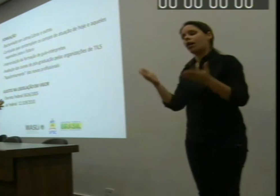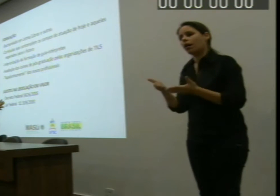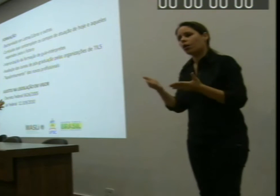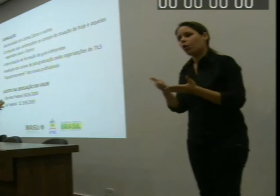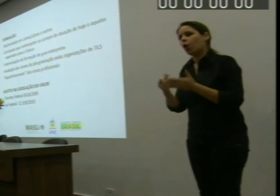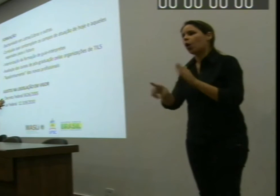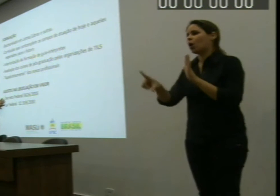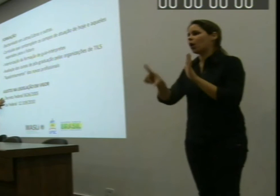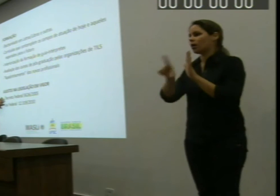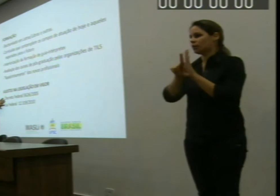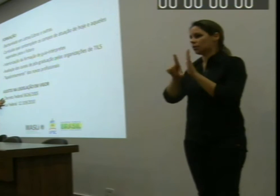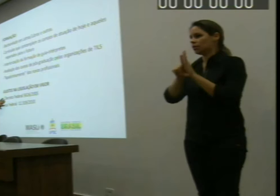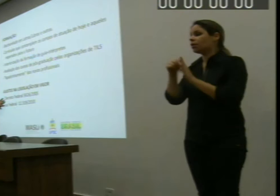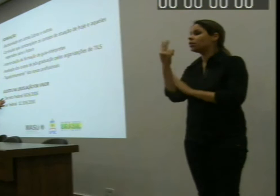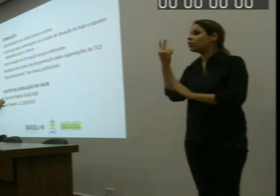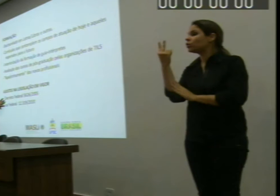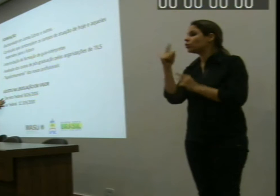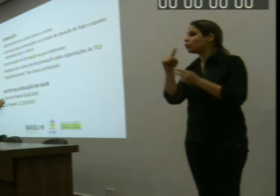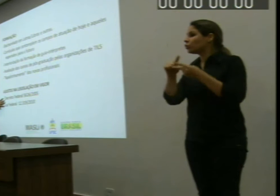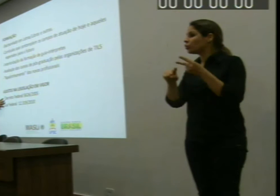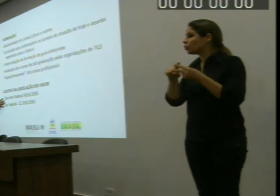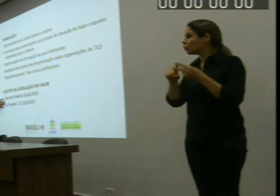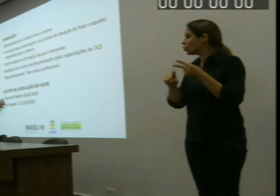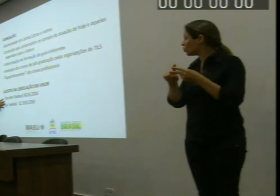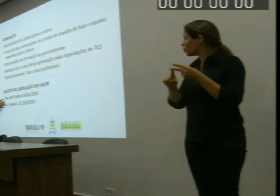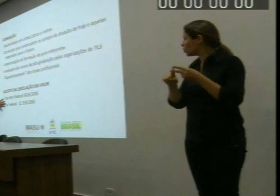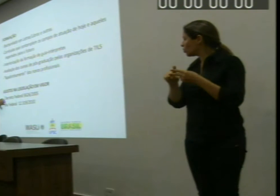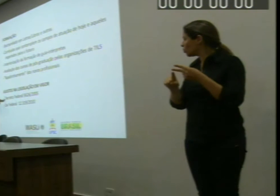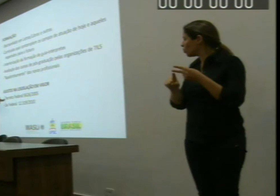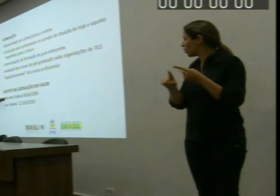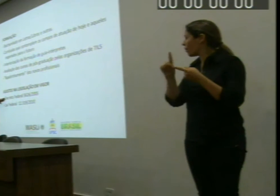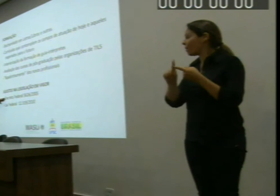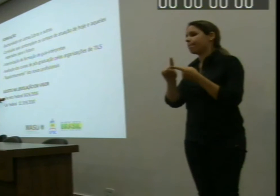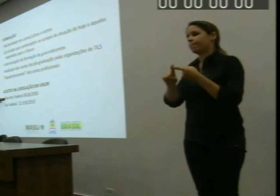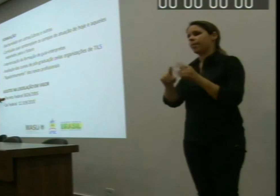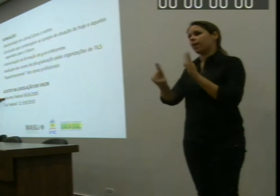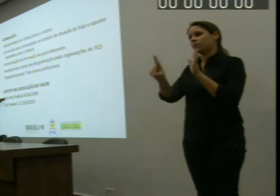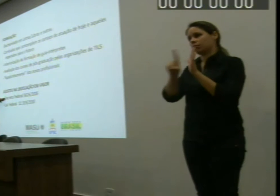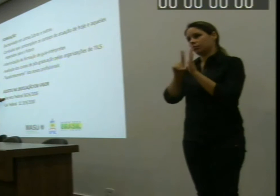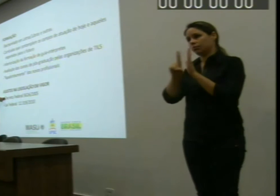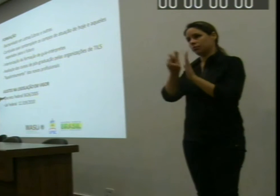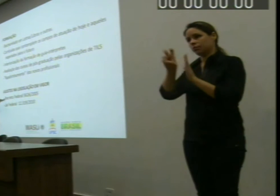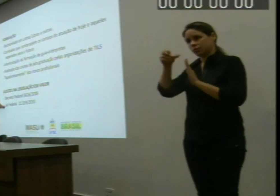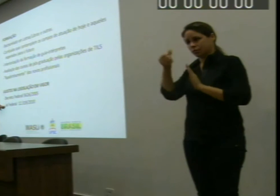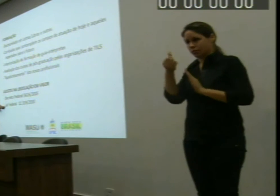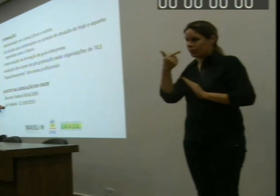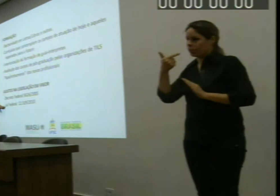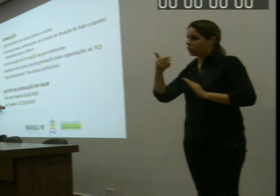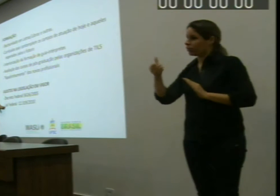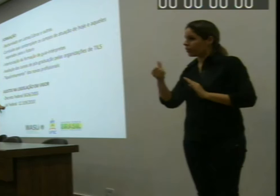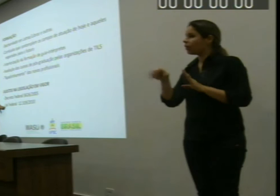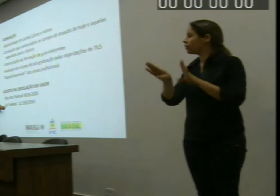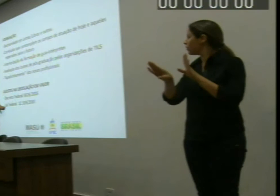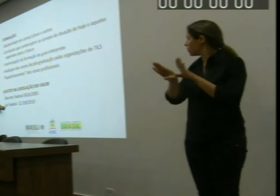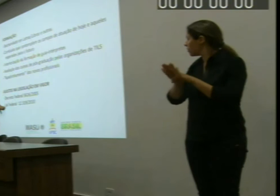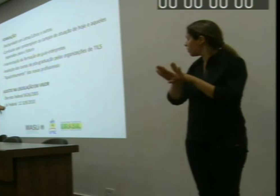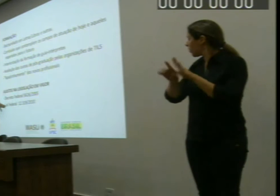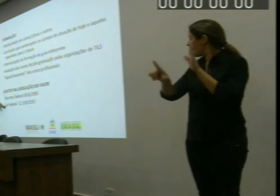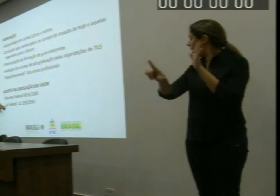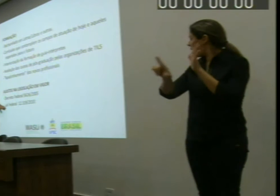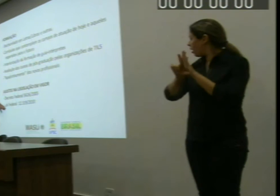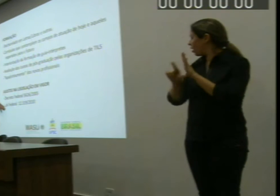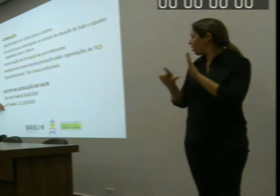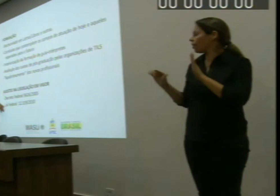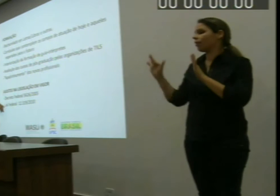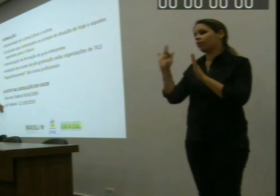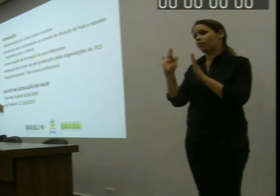duas das duas principais legislações que afetam a nossa área que é o decreto 5626 e que é a lei federal 2319 que é a